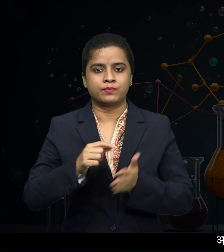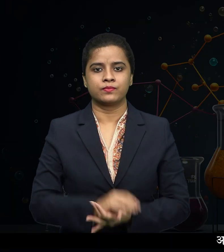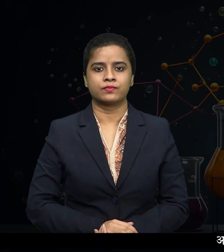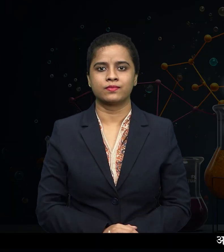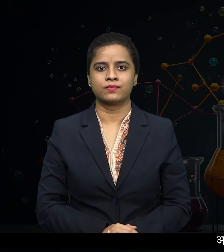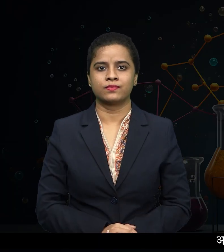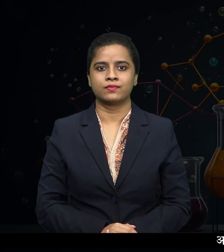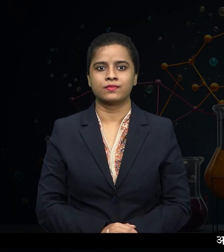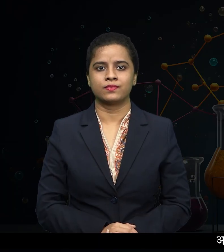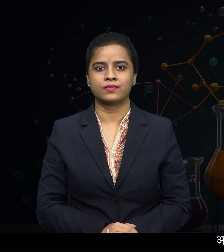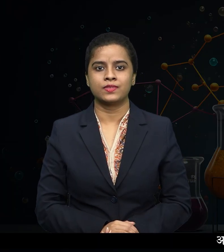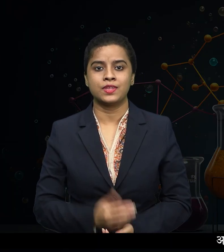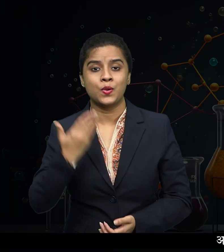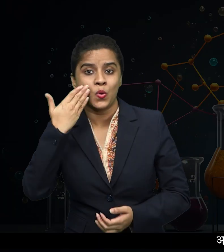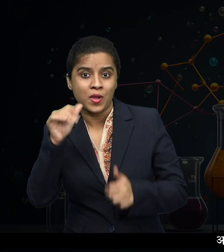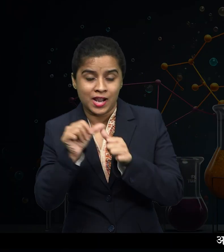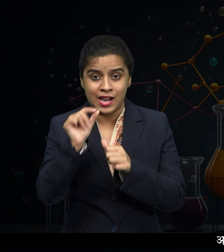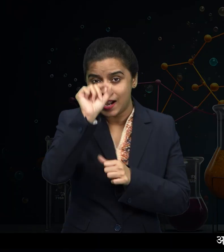अतिरिक्त प्रतिक्रिया,